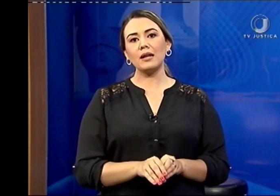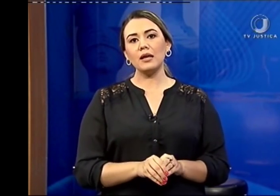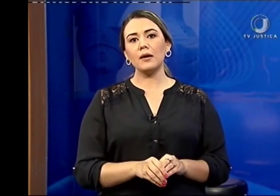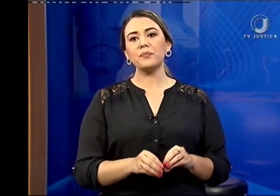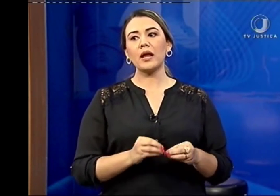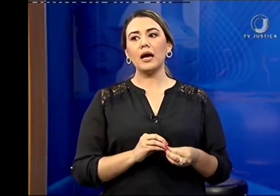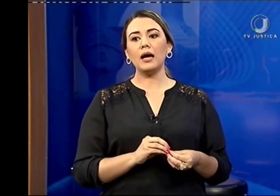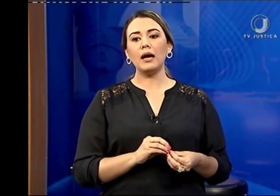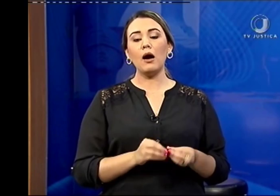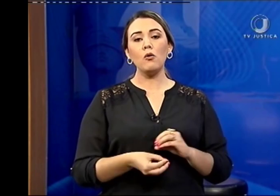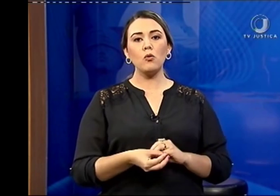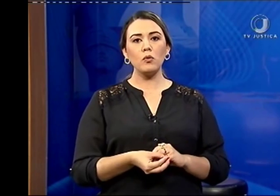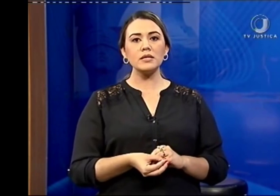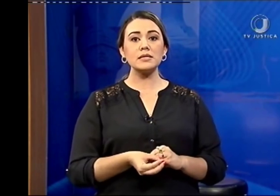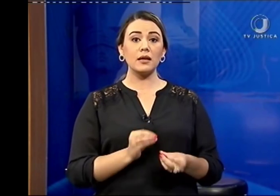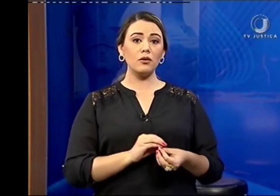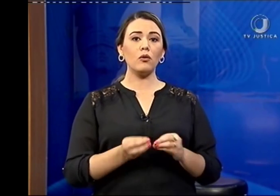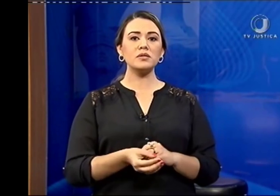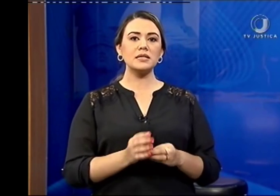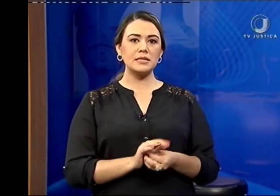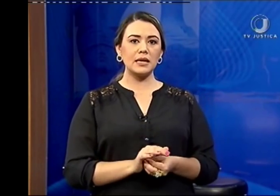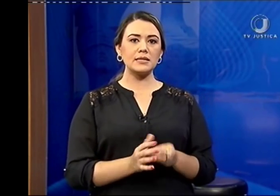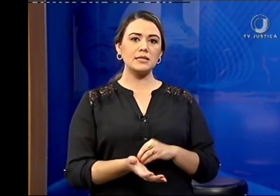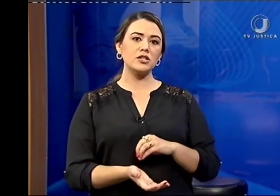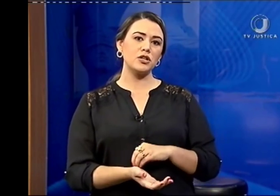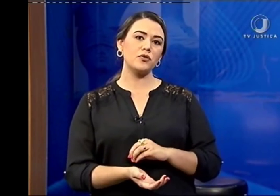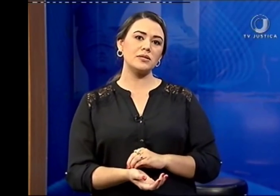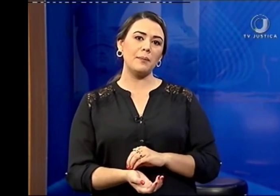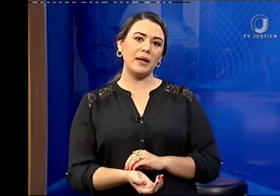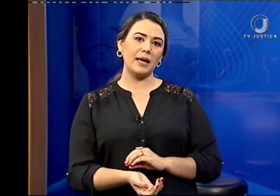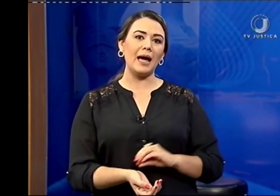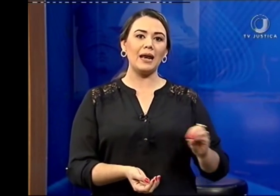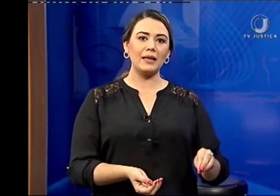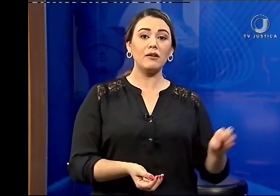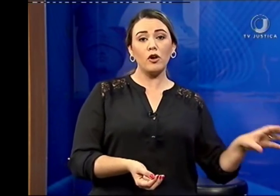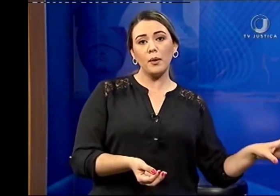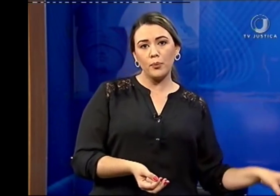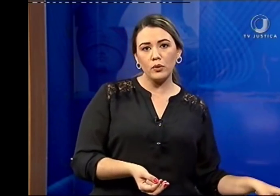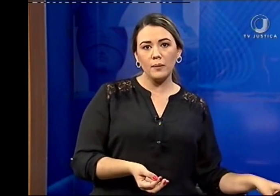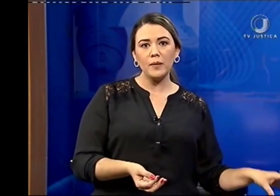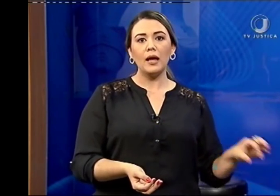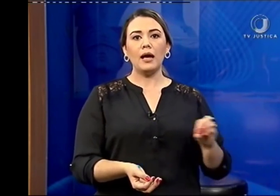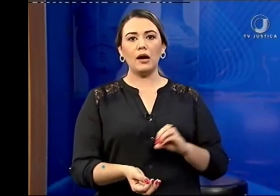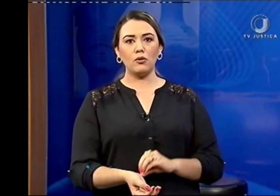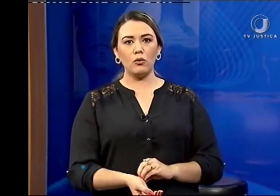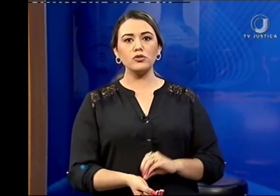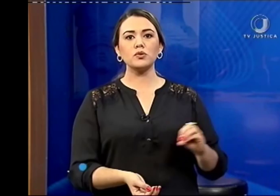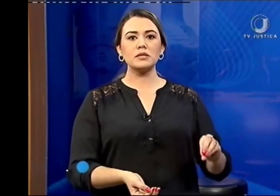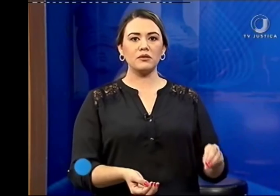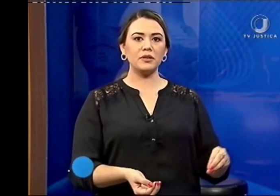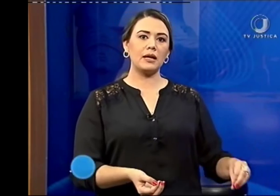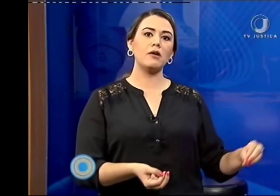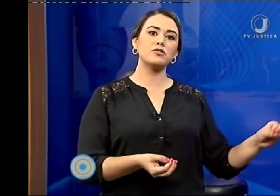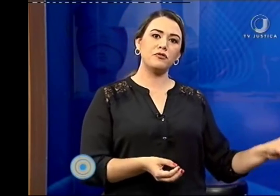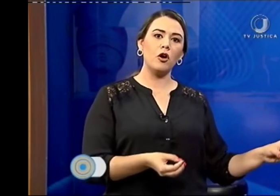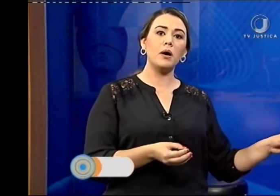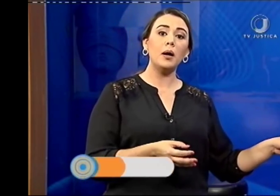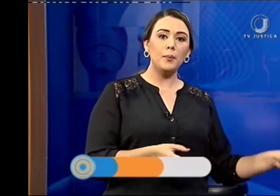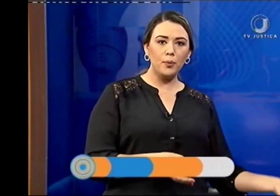geraria algumas inconsistências se a gente fosse aplicar a lei da forma pura, a Constituição Federal de forma